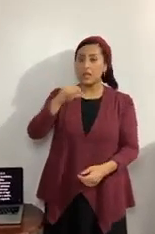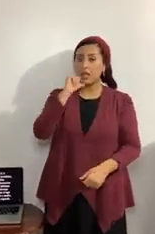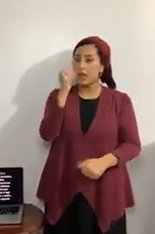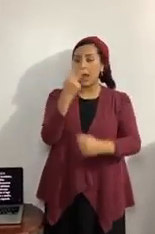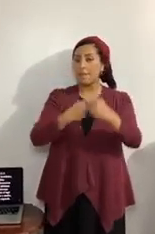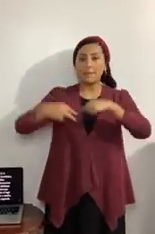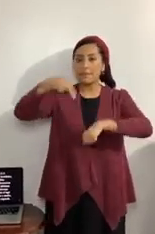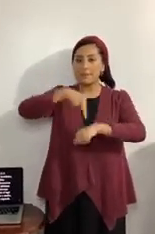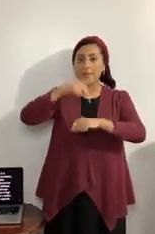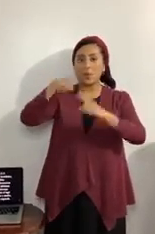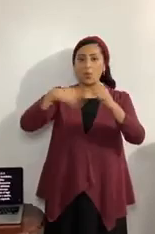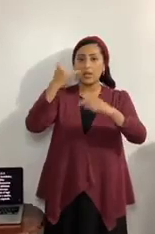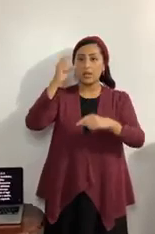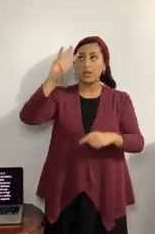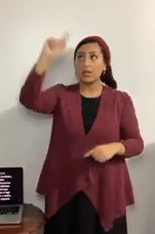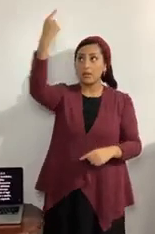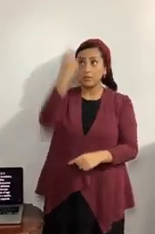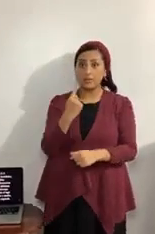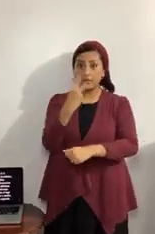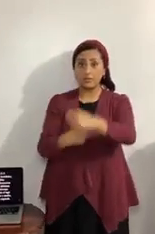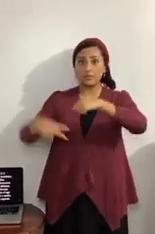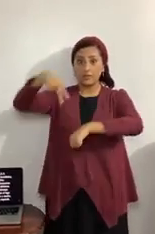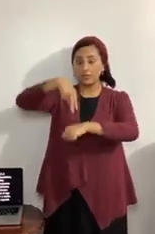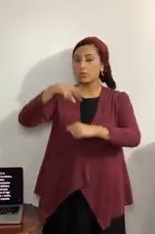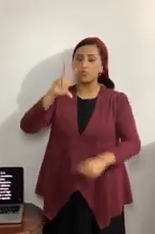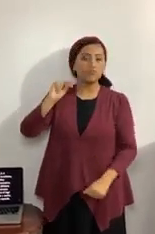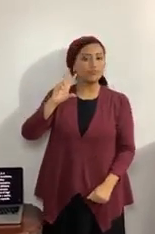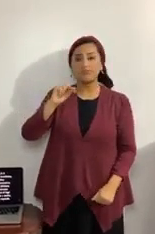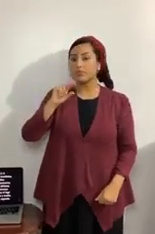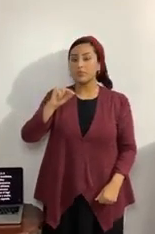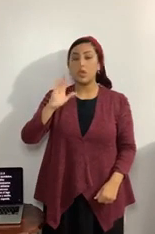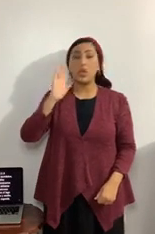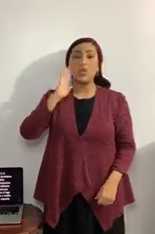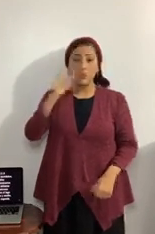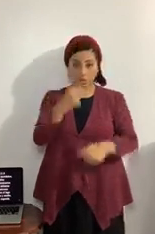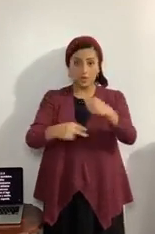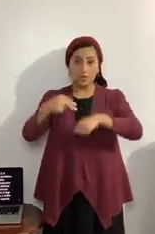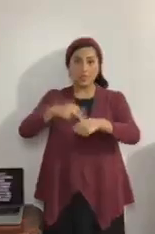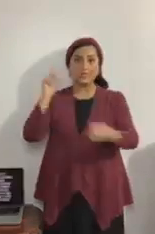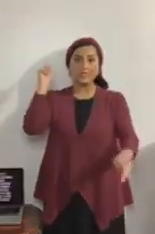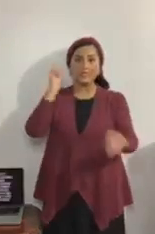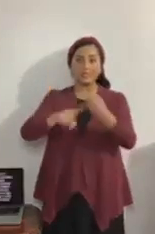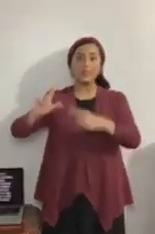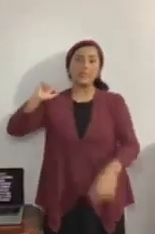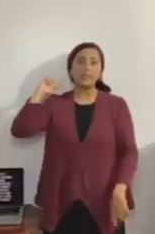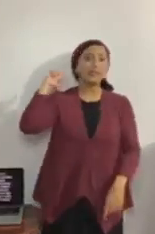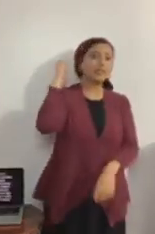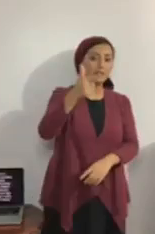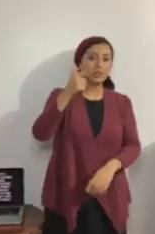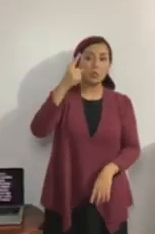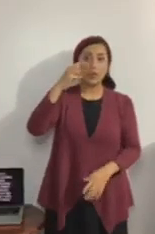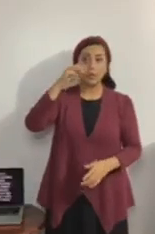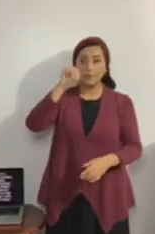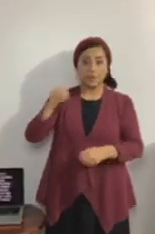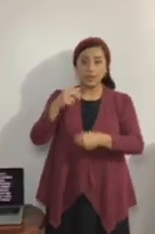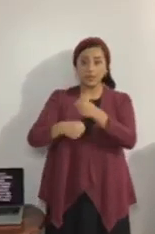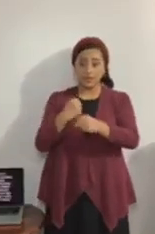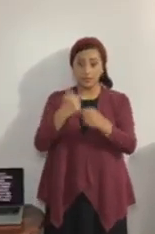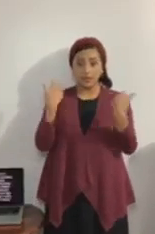venga Yahshua y toque el shofar. Ellos no. Van a resucitar después del milenio y nada más para lanzarlos al lago de fuego.